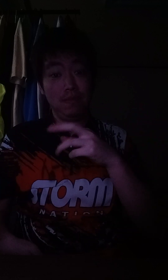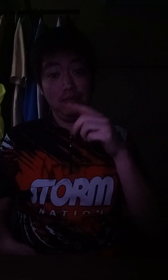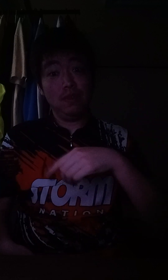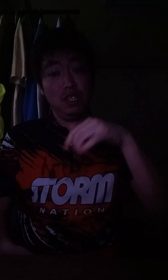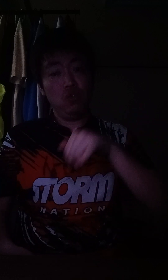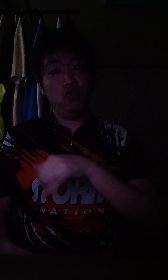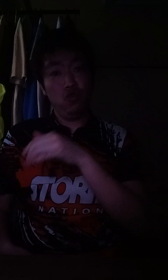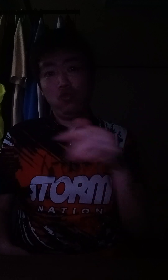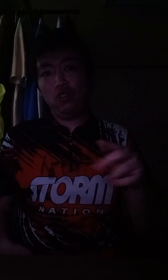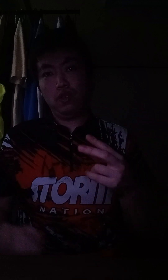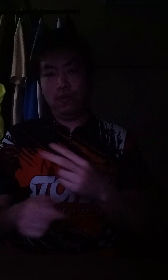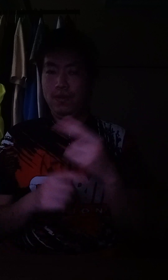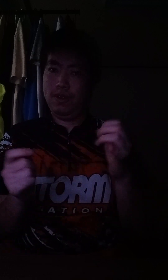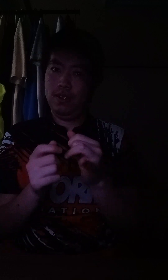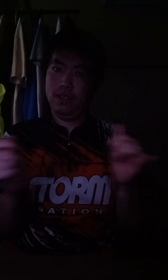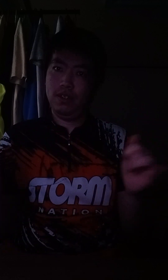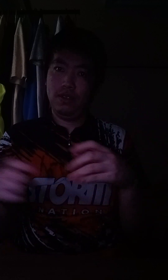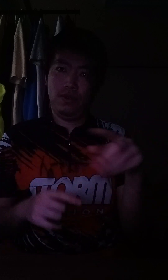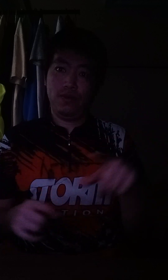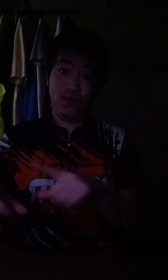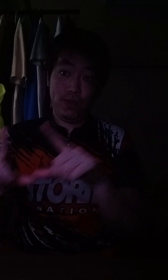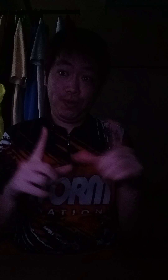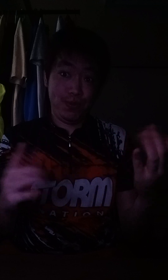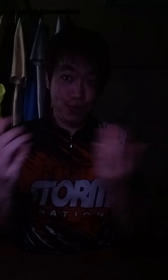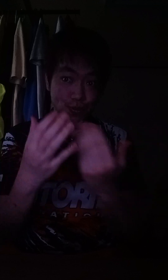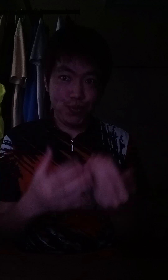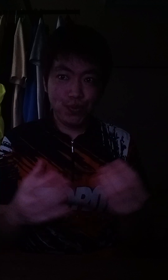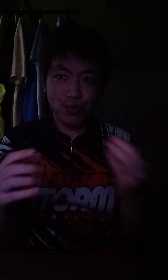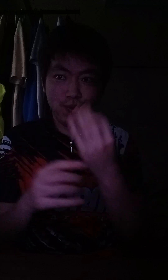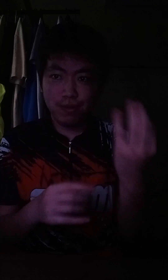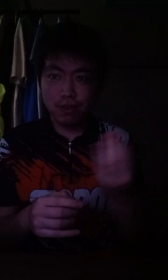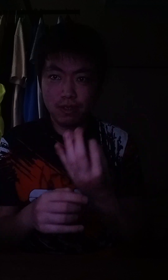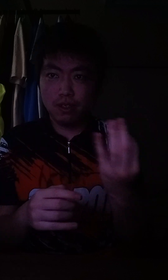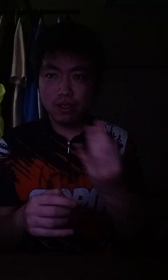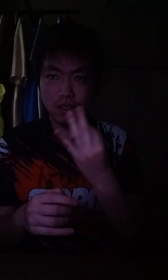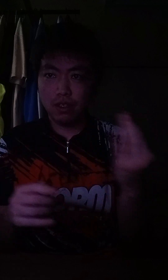후 완치 판정은 물론 많은 이들의 축복 속에 부부가 됐습니다.